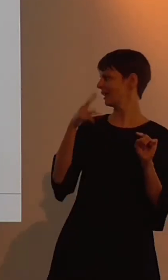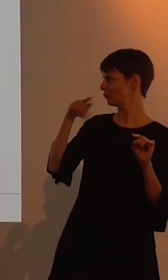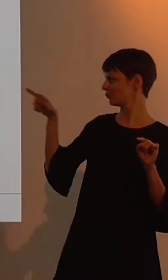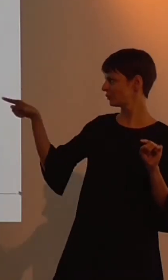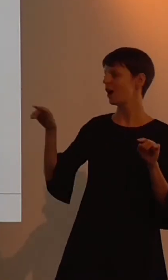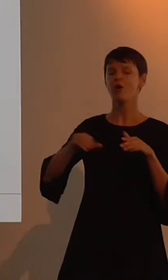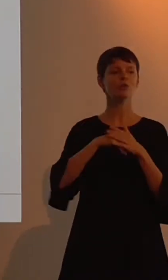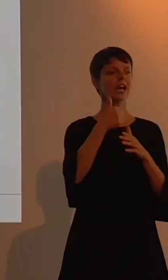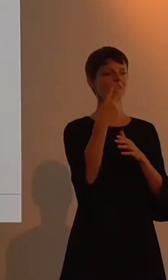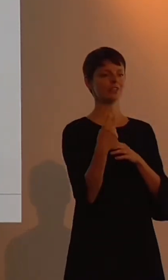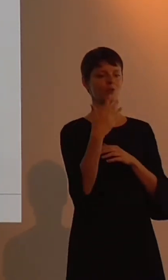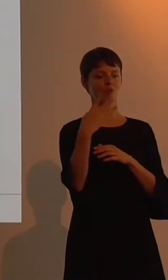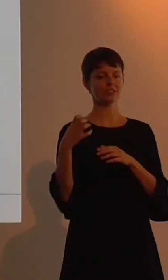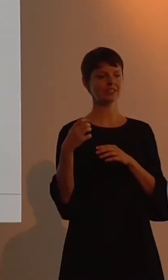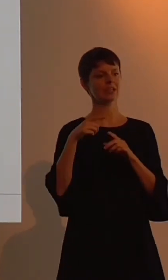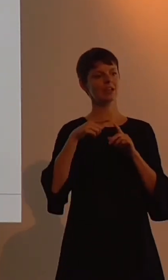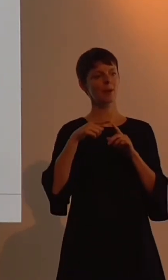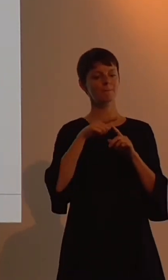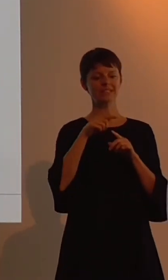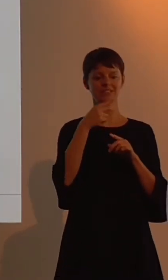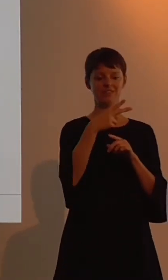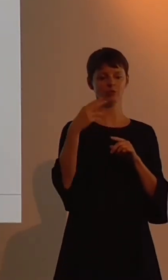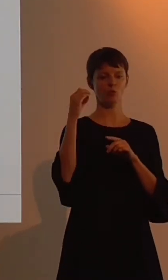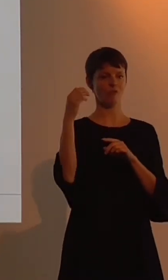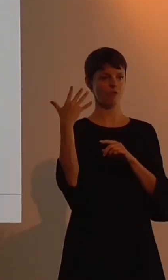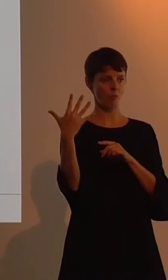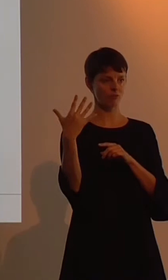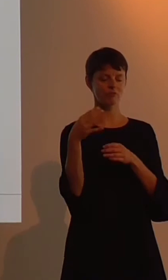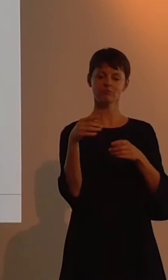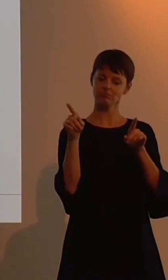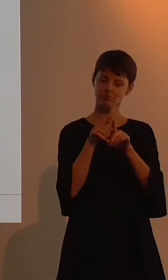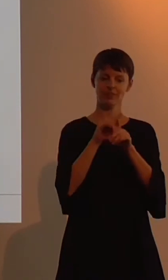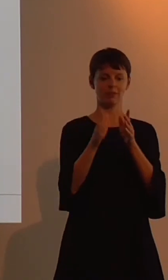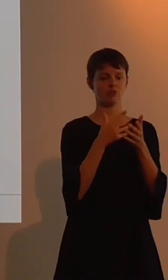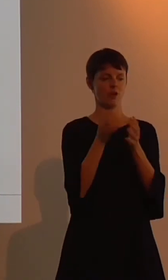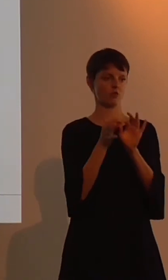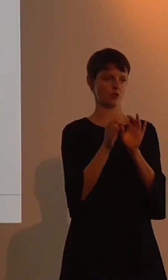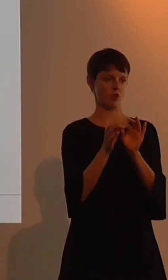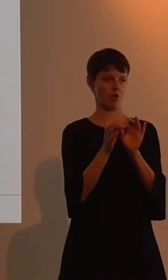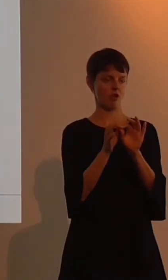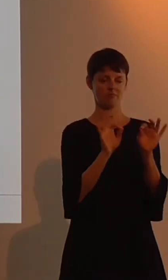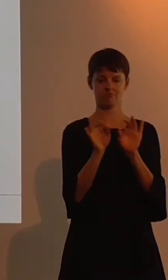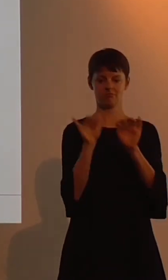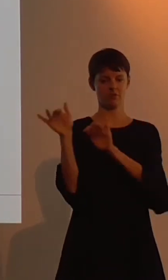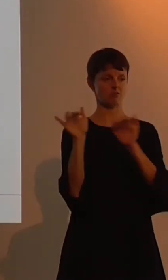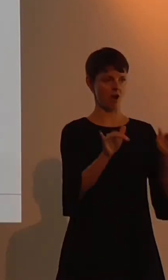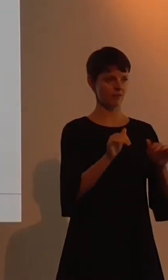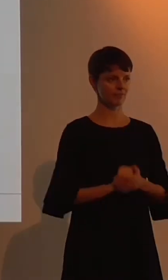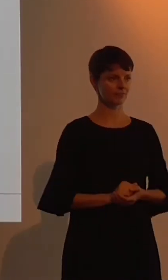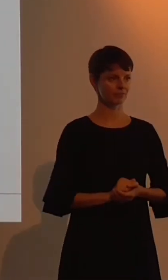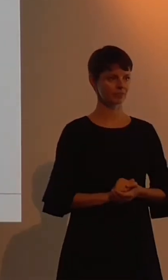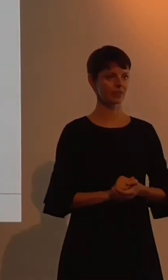und 2140 ist also auch nochmal weiter entsprechend genauso, dass Sie hier Filter voreinstellen